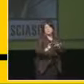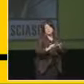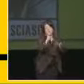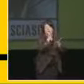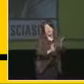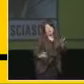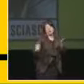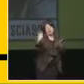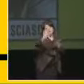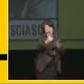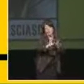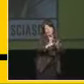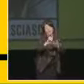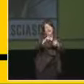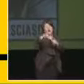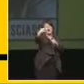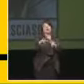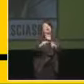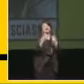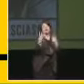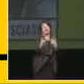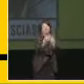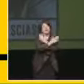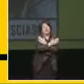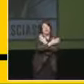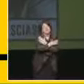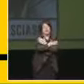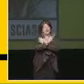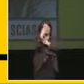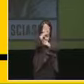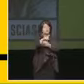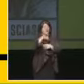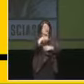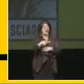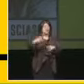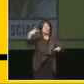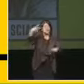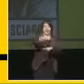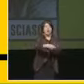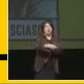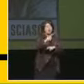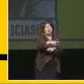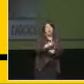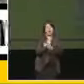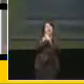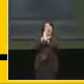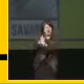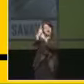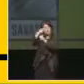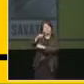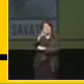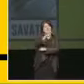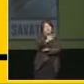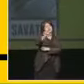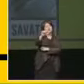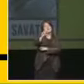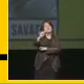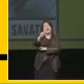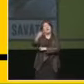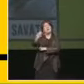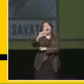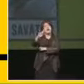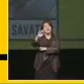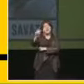il 9 maggio come sapete ci sarà la lezione inaugurale del salone che sarà affidata a Fernando Savater uno dei grandi pensatori